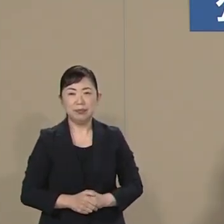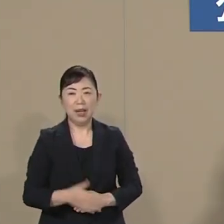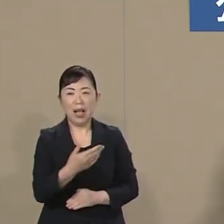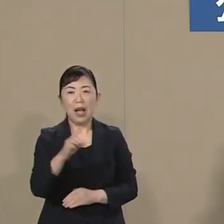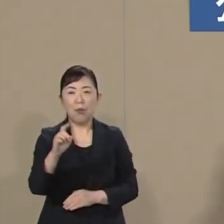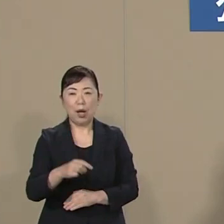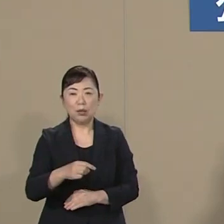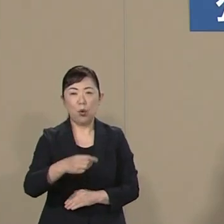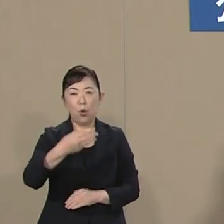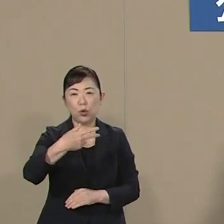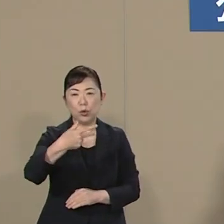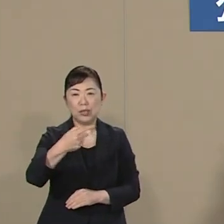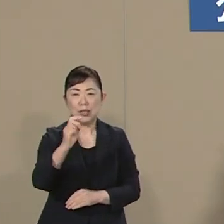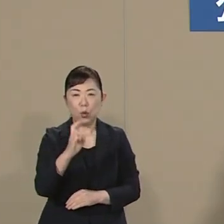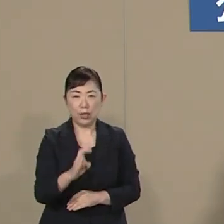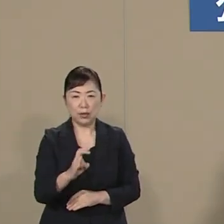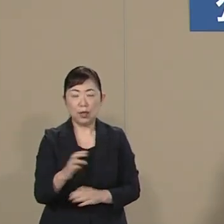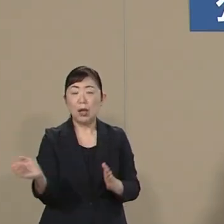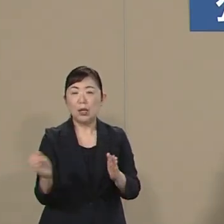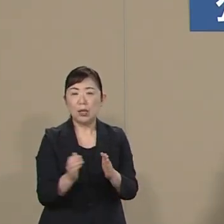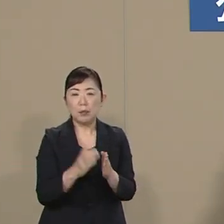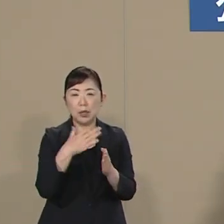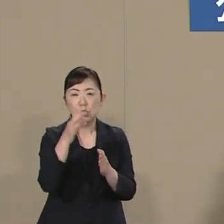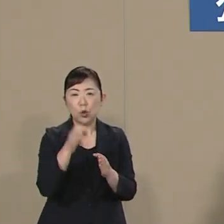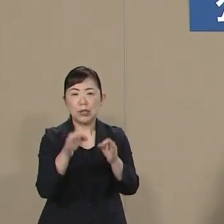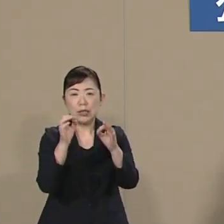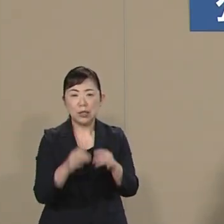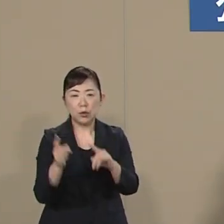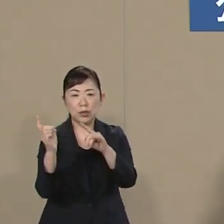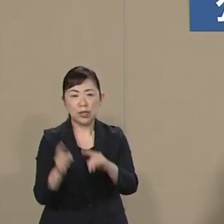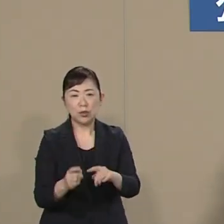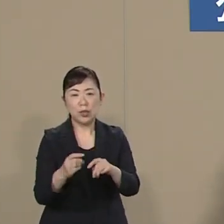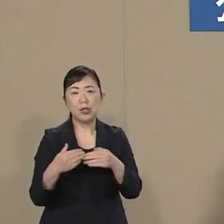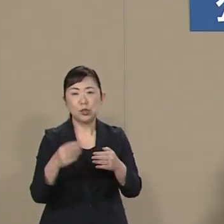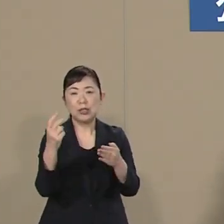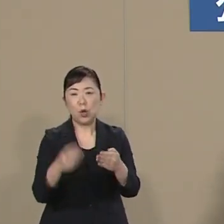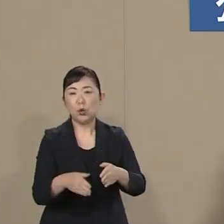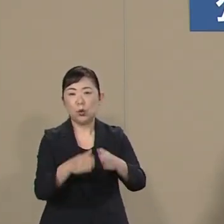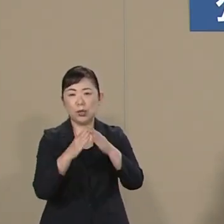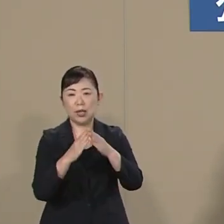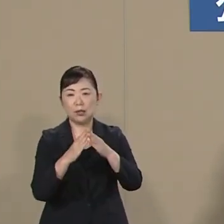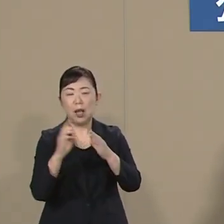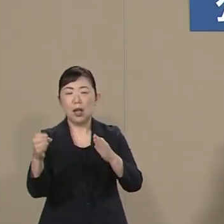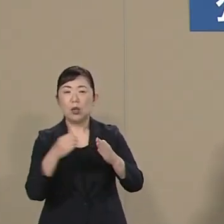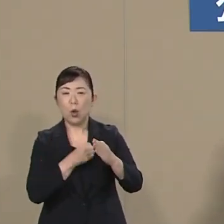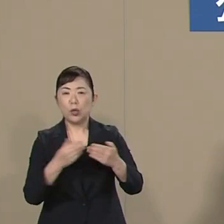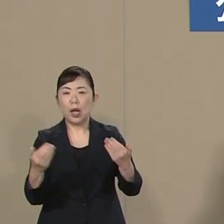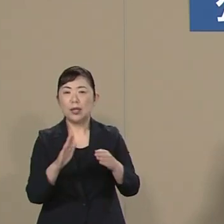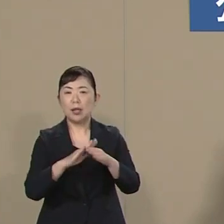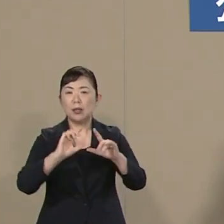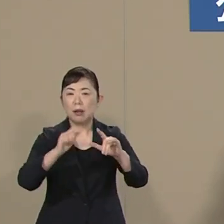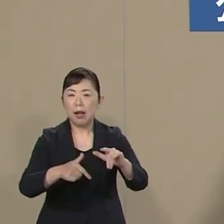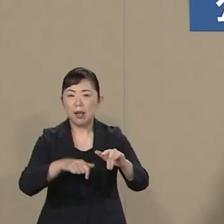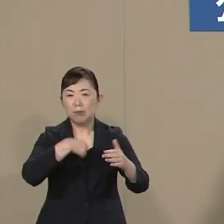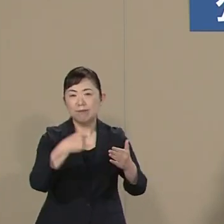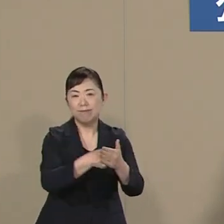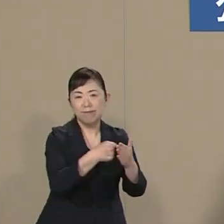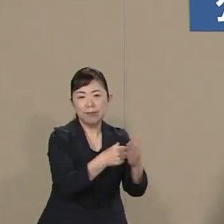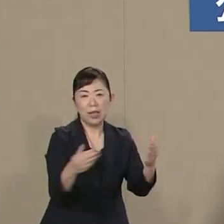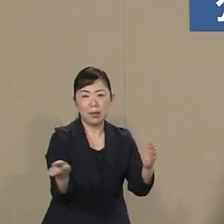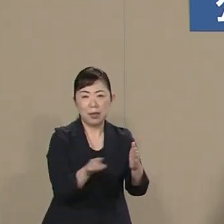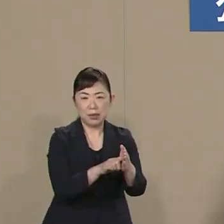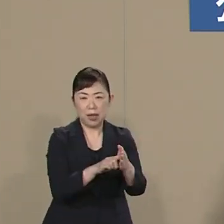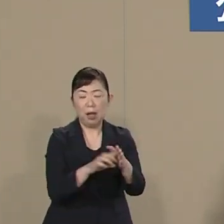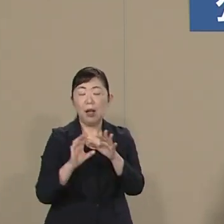川根義弘ですこれまで食品ロス削減推進法の成立や教員の働き方改革など実現してきまし